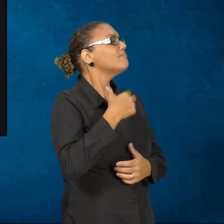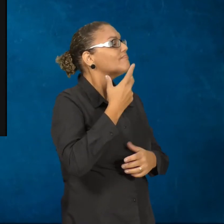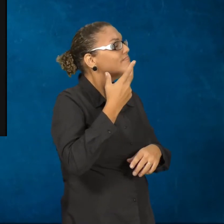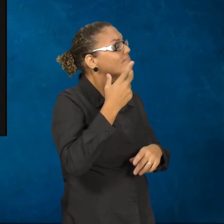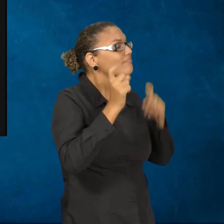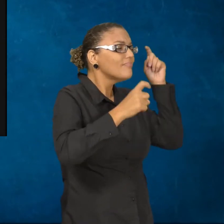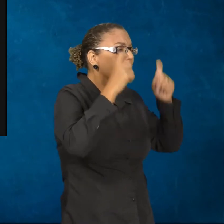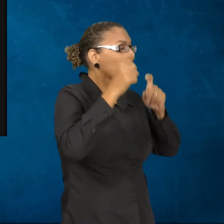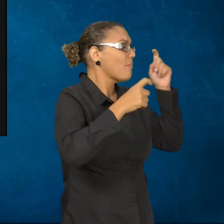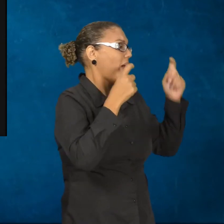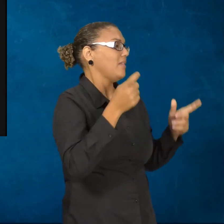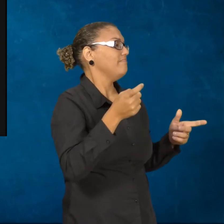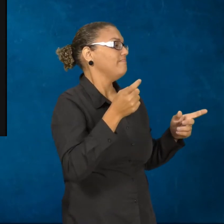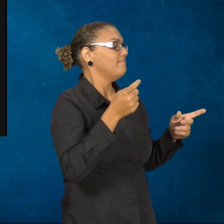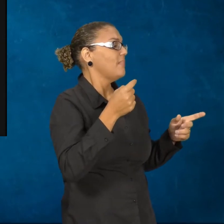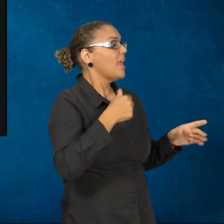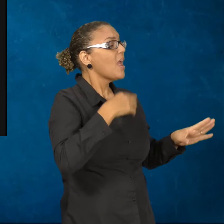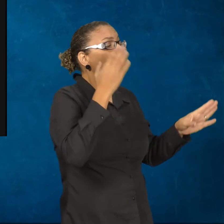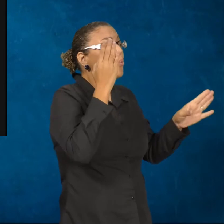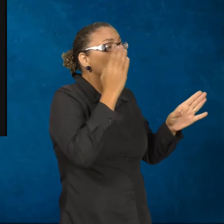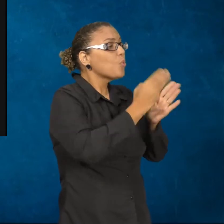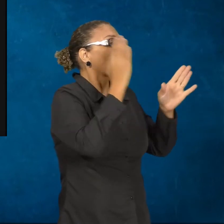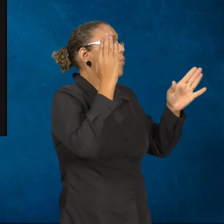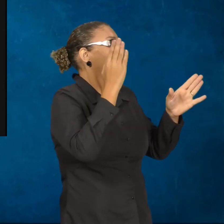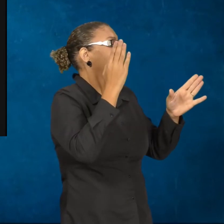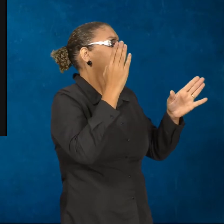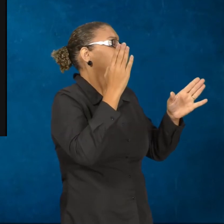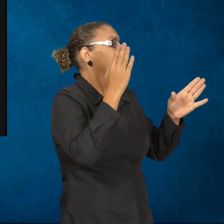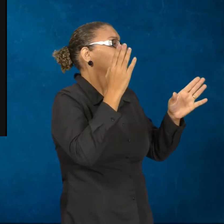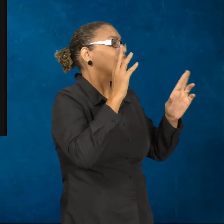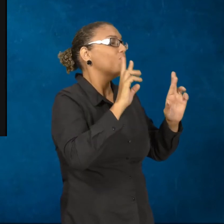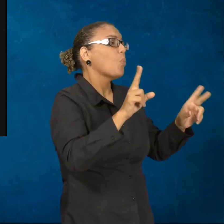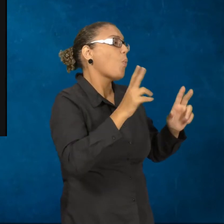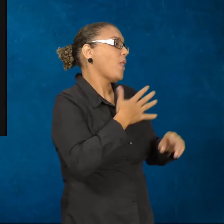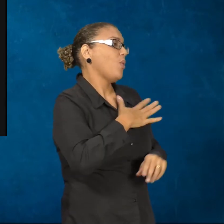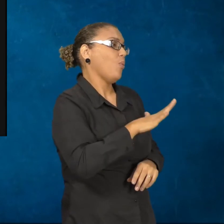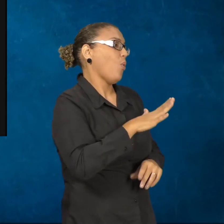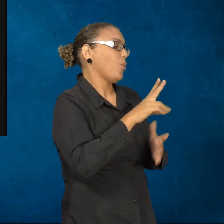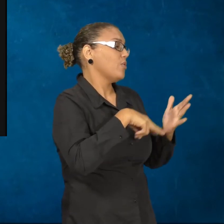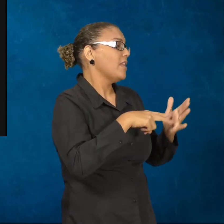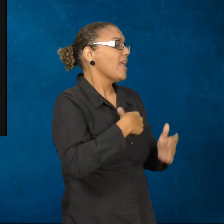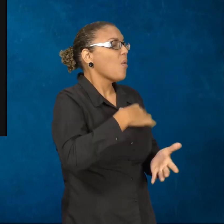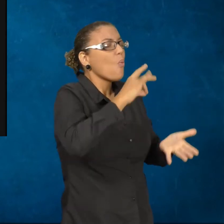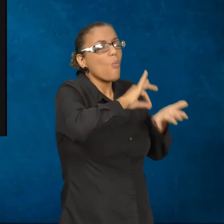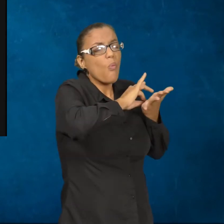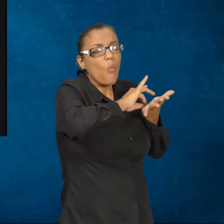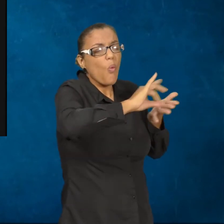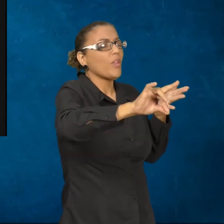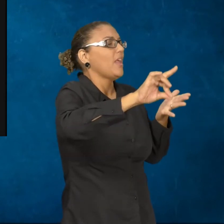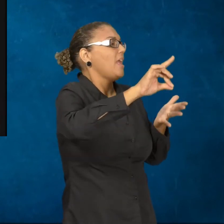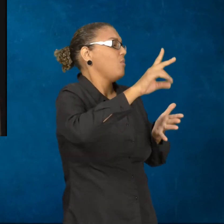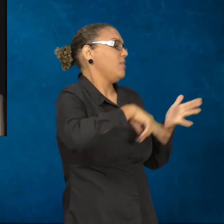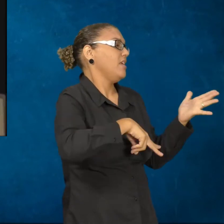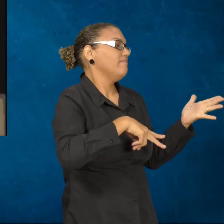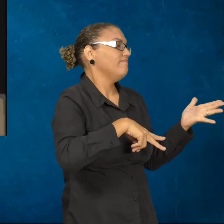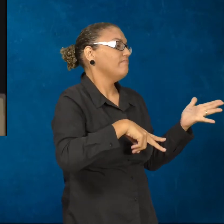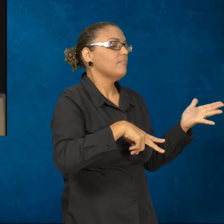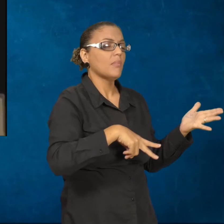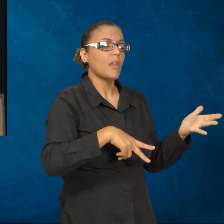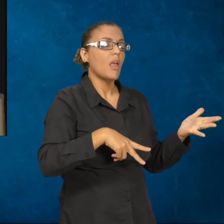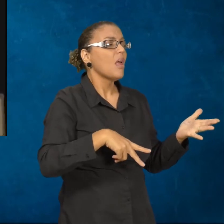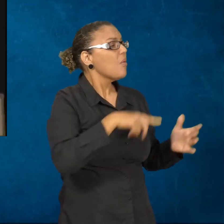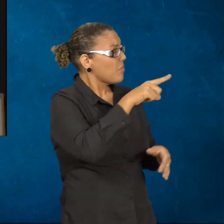de ler. Eu odeio ler. Falei, bom, agora quem está preocupado sou eu. Pai, você lê muito, né? Falei, eu leio